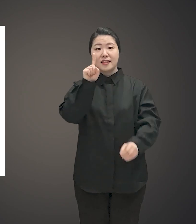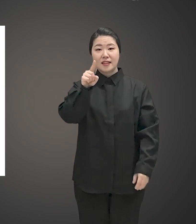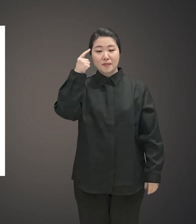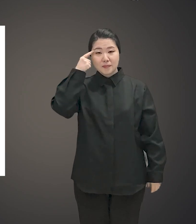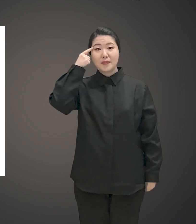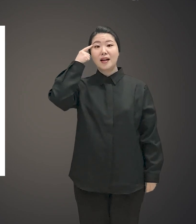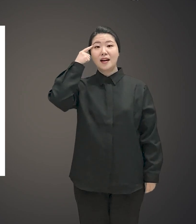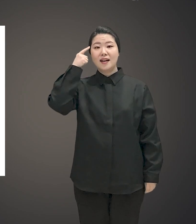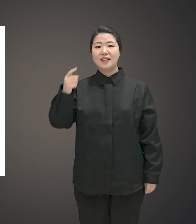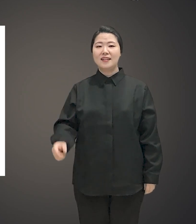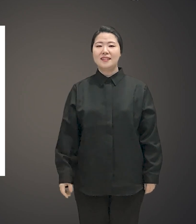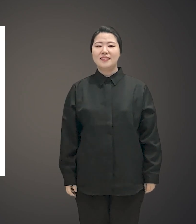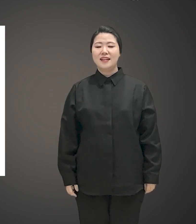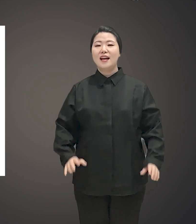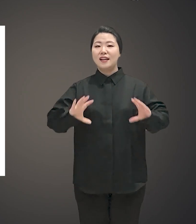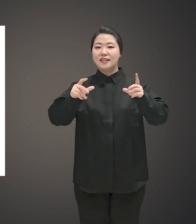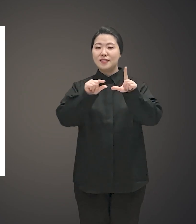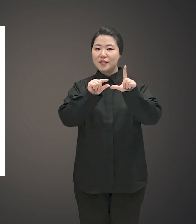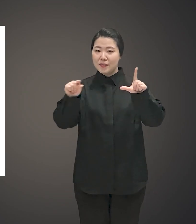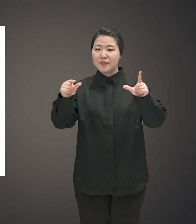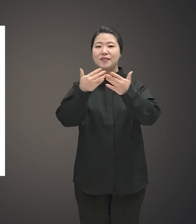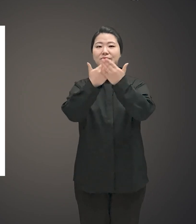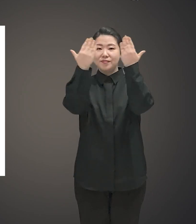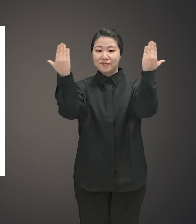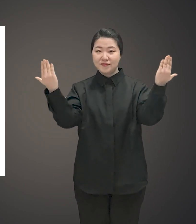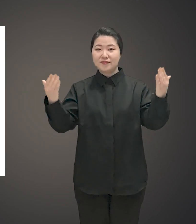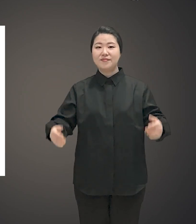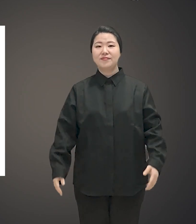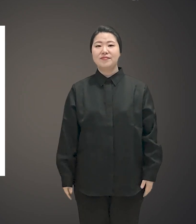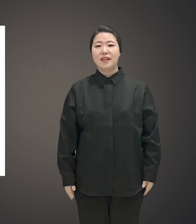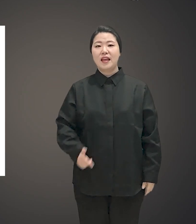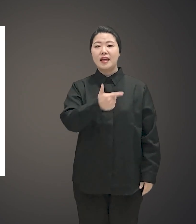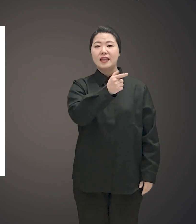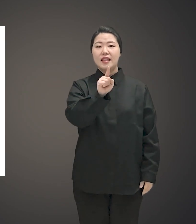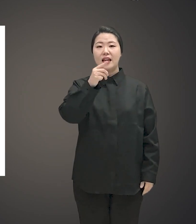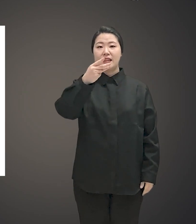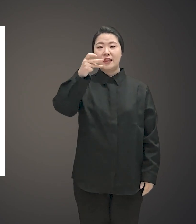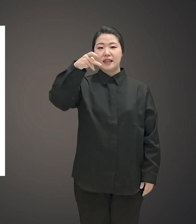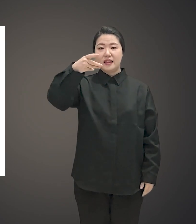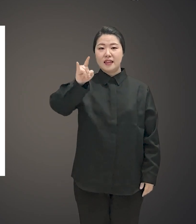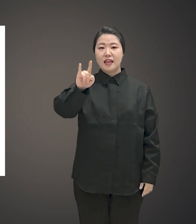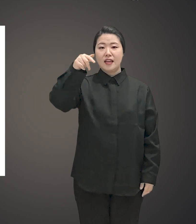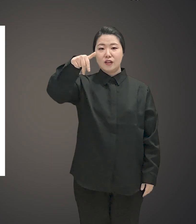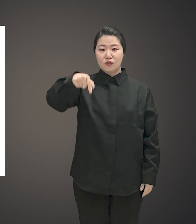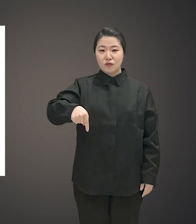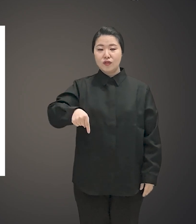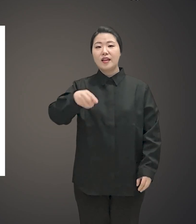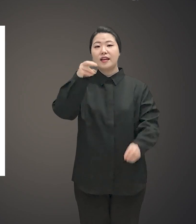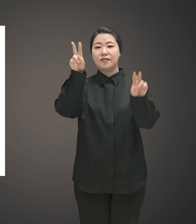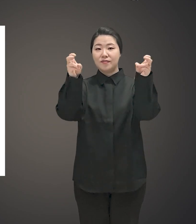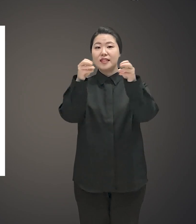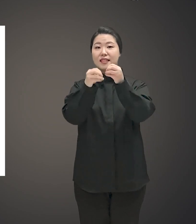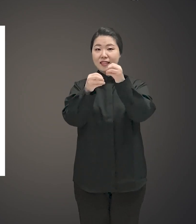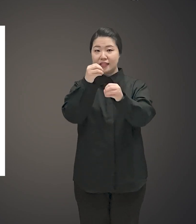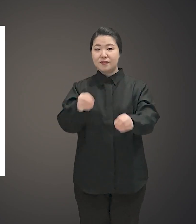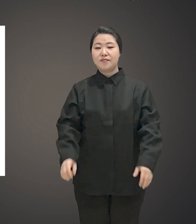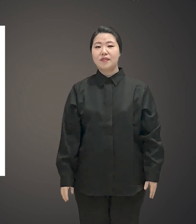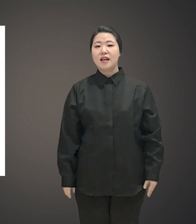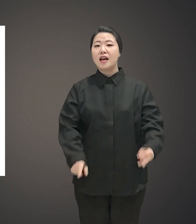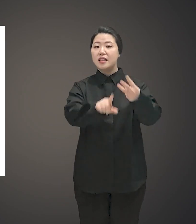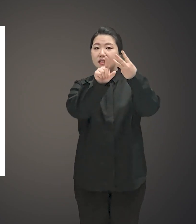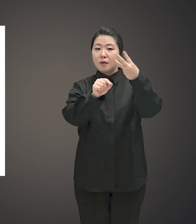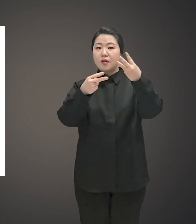텄습니다. 지구 한 모퉁이가 밝아졌습니다. 나태주의 시 중에서. 3월